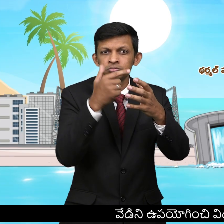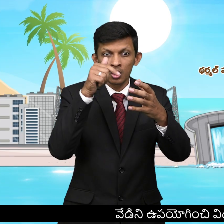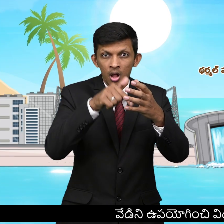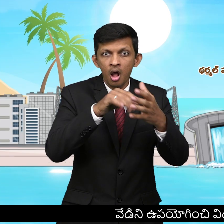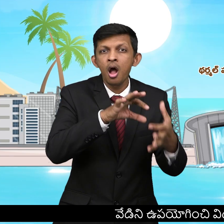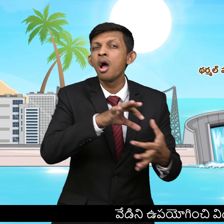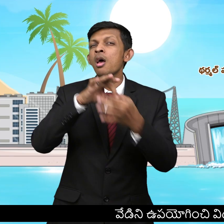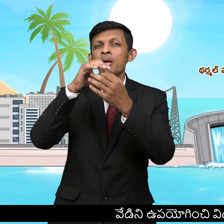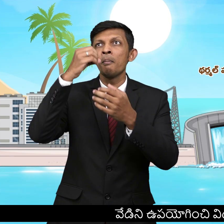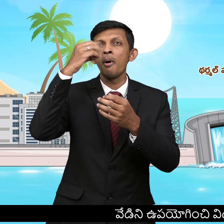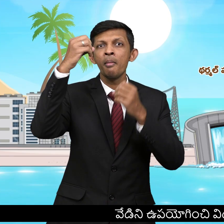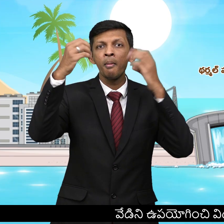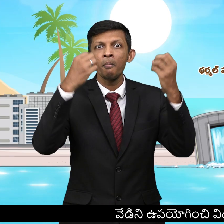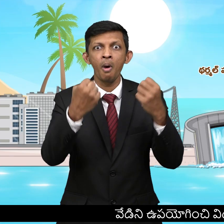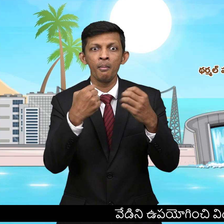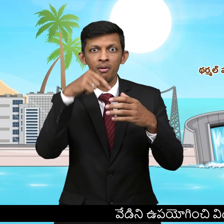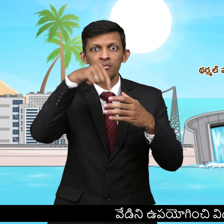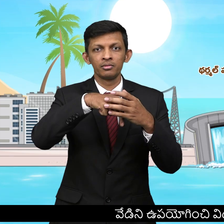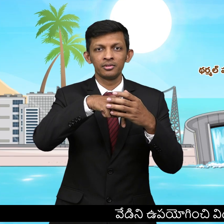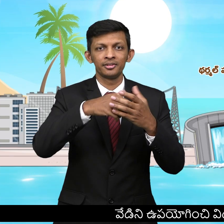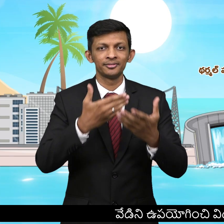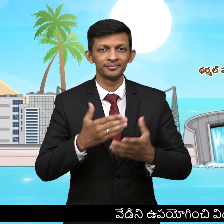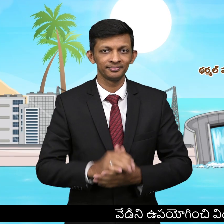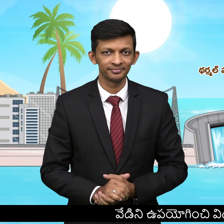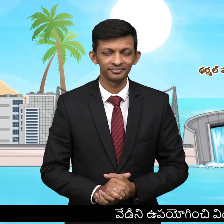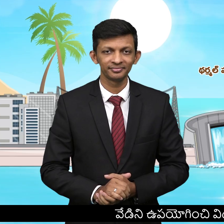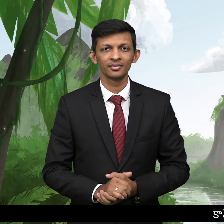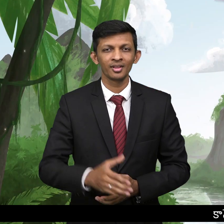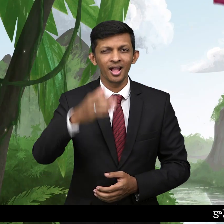వేడిని ఉపయోగించి విద్యుత్తును తయారు చేసే ప్రదేశం.